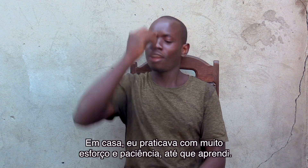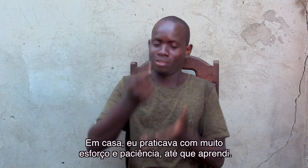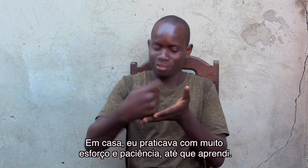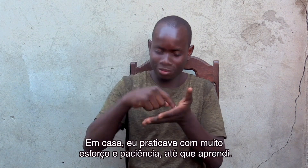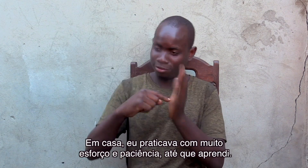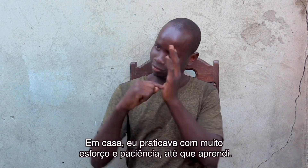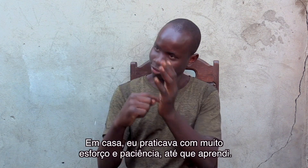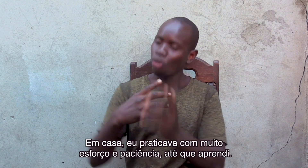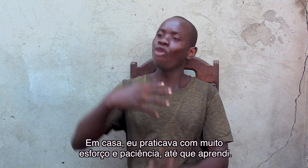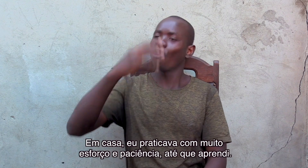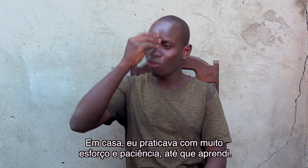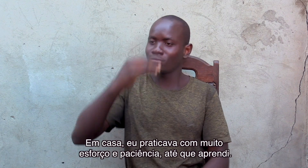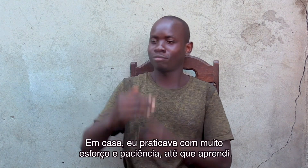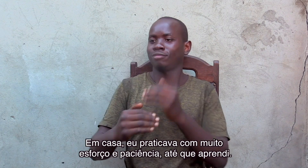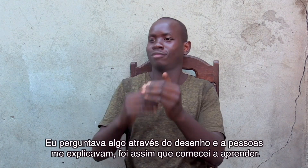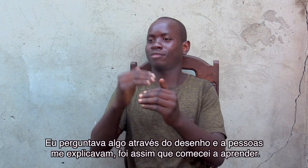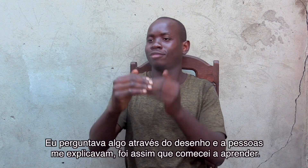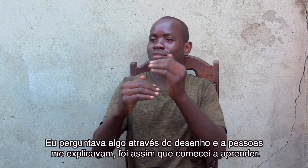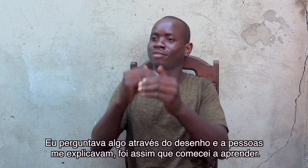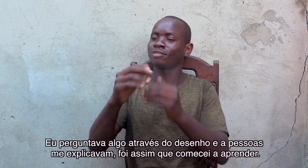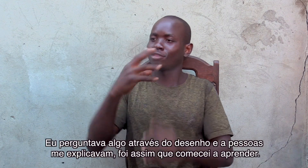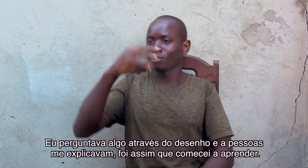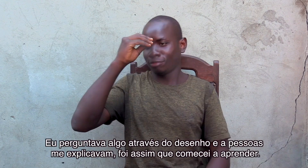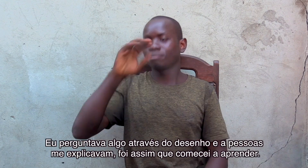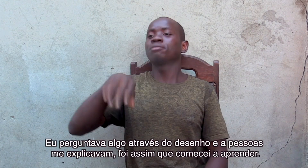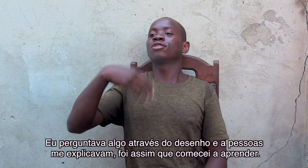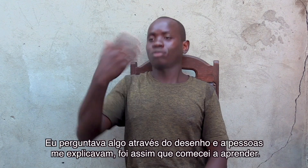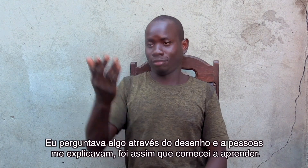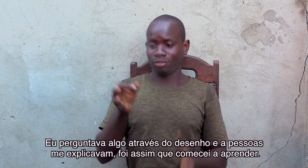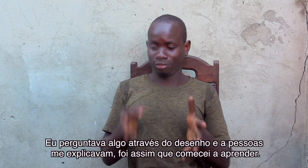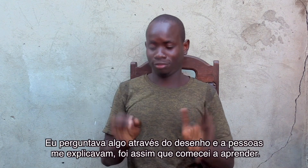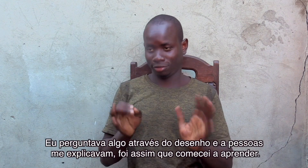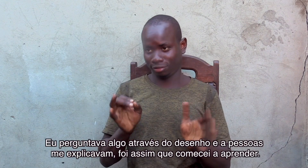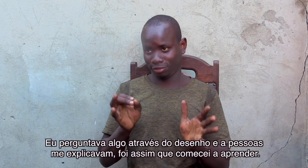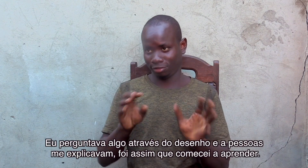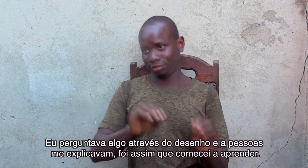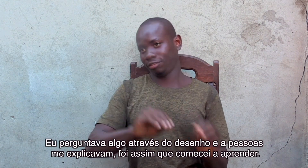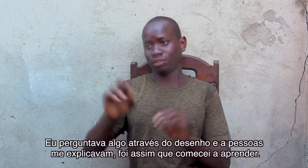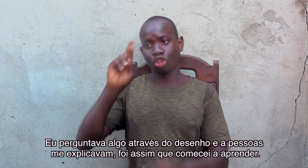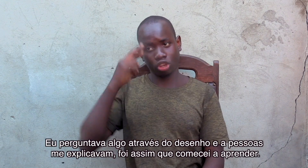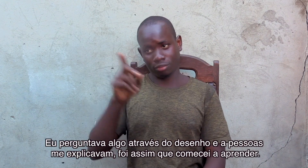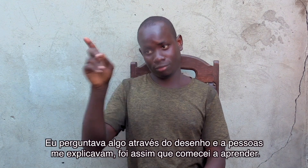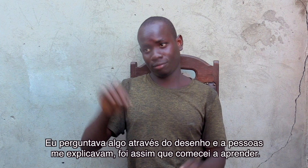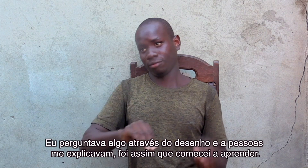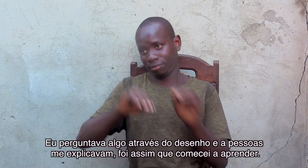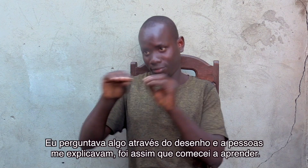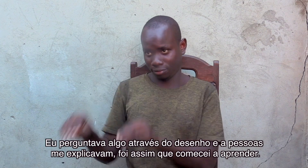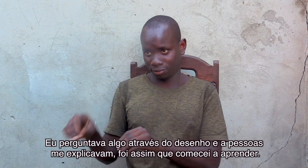paciência, até que aprendi. Eu perguntava algo através do desenho e a pessoa me explicava. Foi assim que comecei